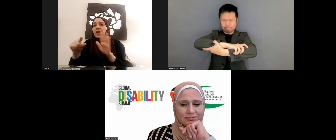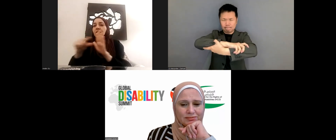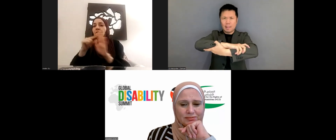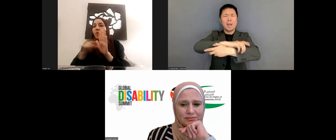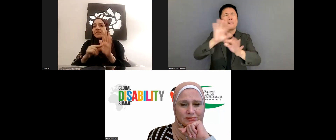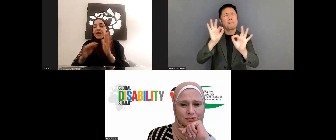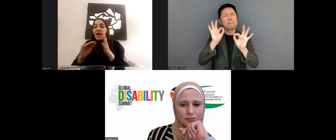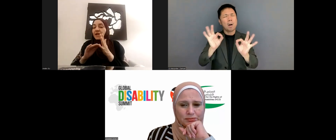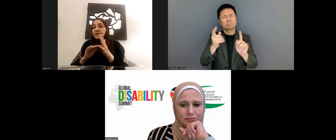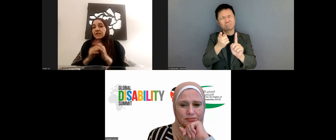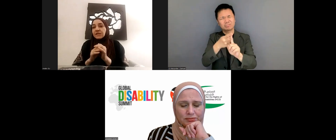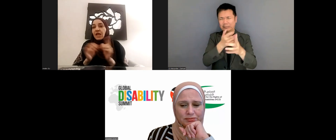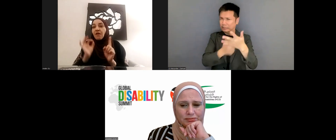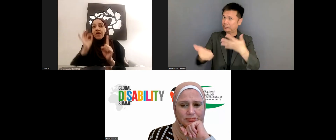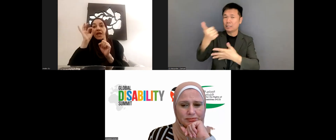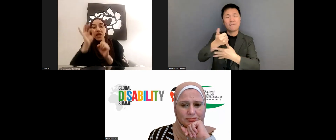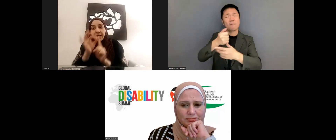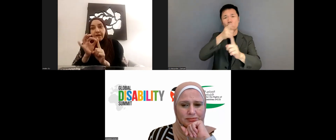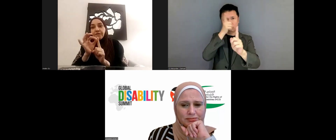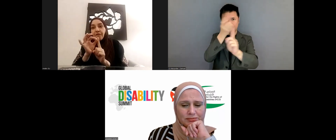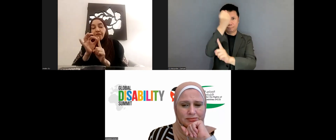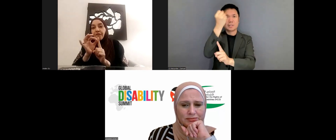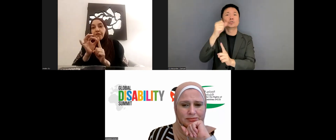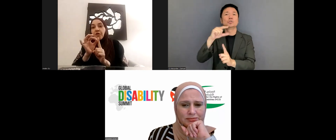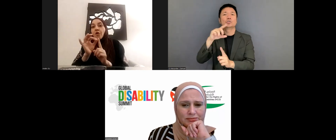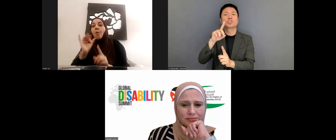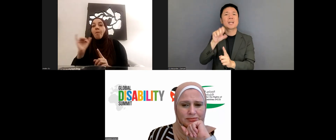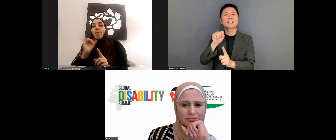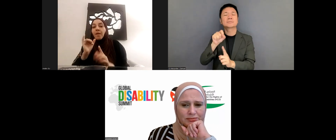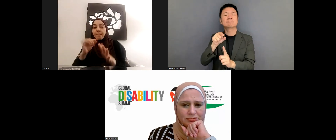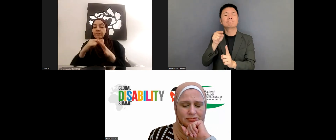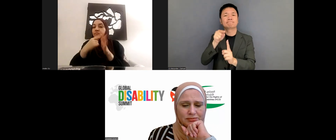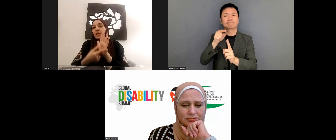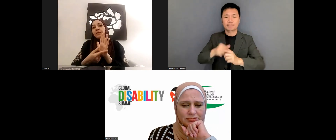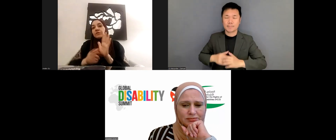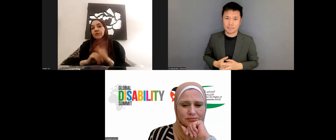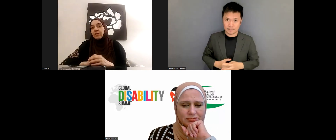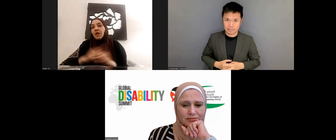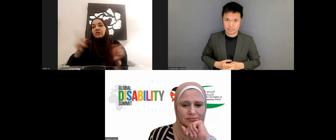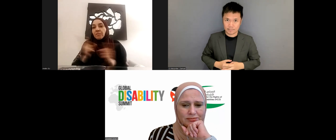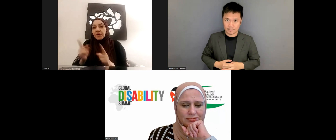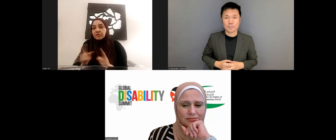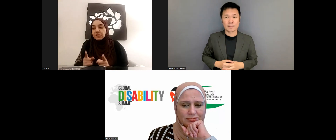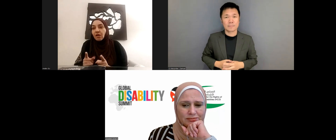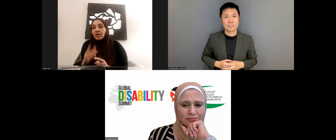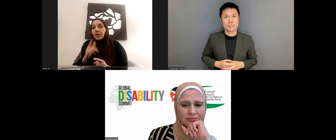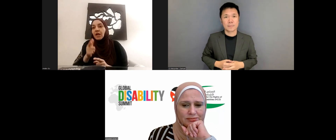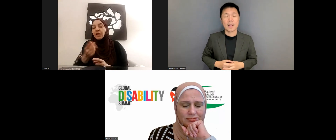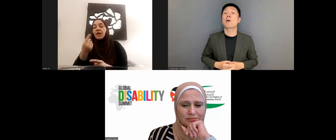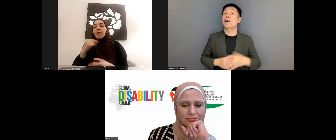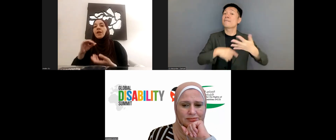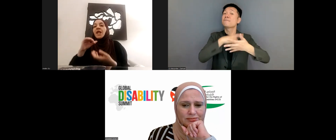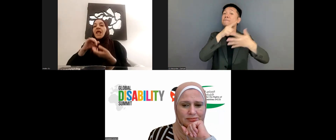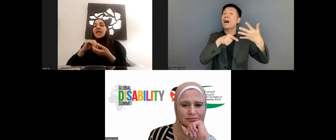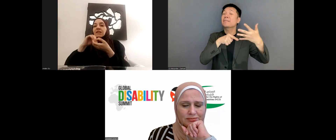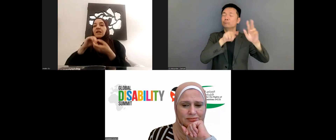with the main topics of بأهدافها the الرئيسية كما GDS أسهمنا in بخمس مواضيع order, رئيسية. هذا and we have باختصار ما adhered حصل to من the قبل 5 الائتلاف topics الأردني that had been